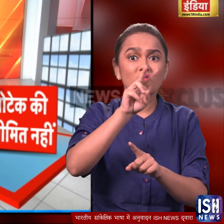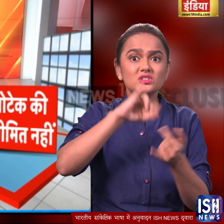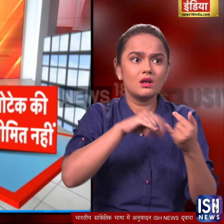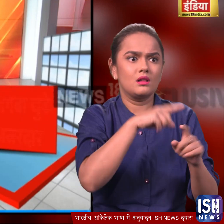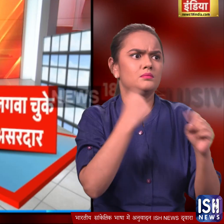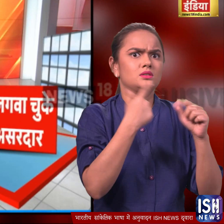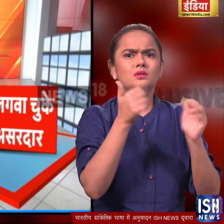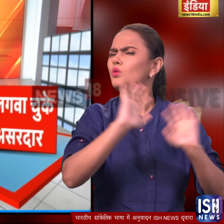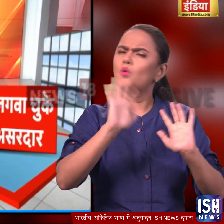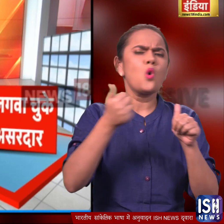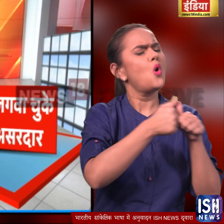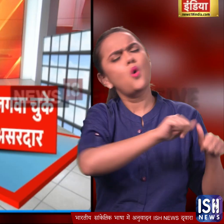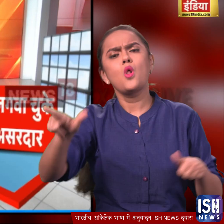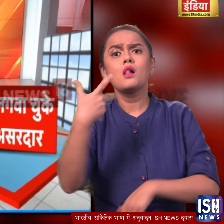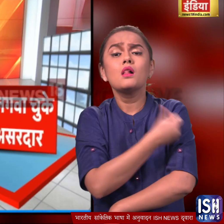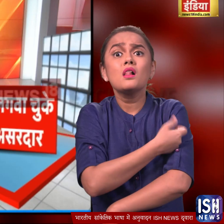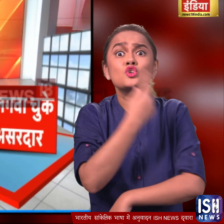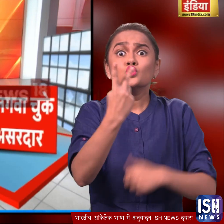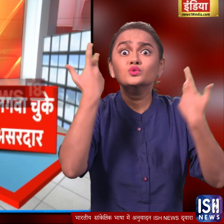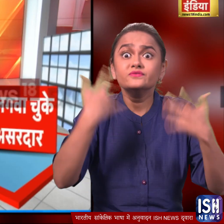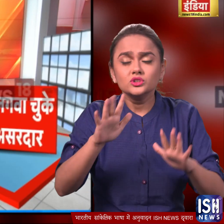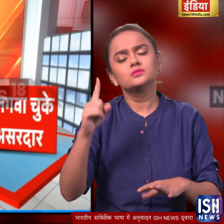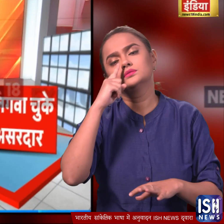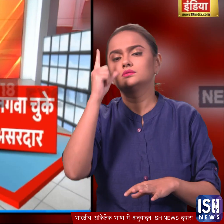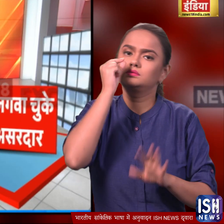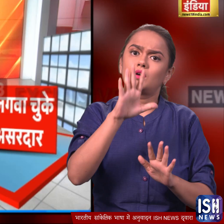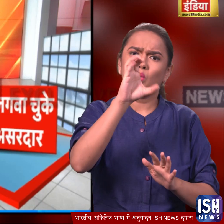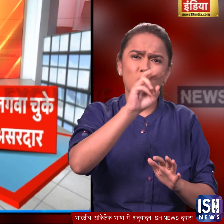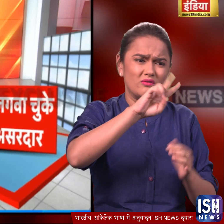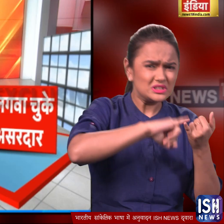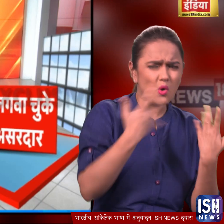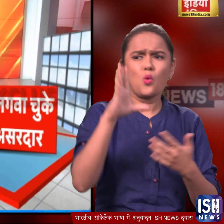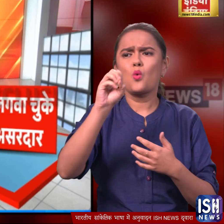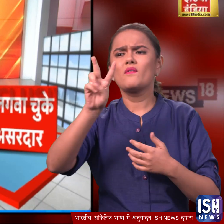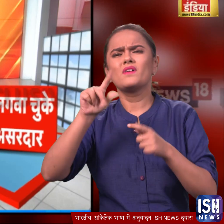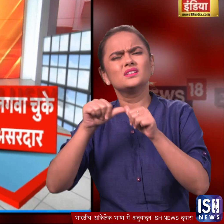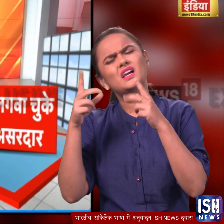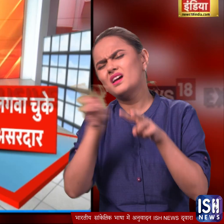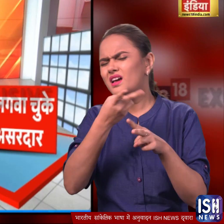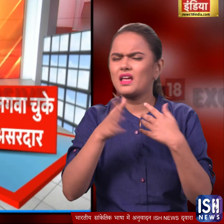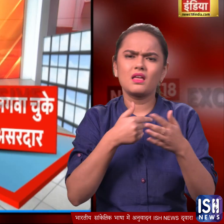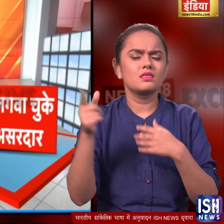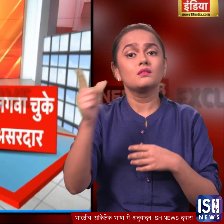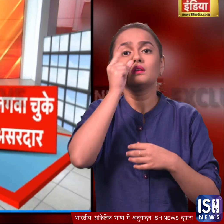बल्कि यह वैक्सीन वो सभी लोग लगवा पाएंगे जो वैक्सीन की दोनों डोज लगवा चुके हों, फिर चाहे वो कोविशील्ड हो या फिर कोवैक्सीन।